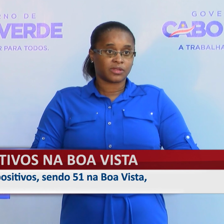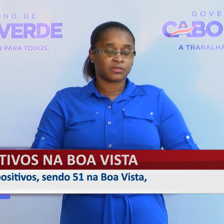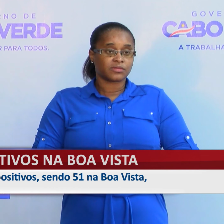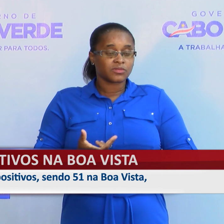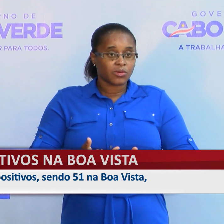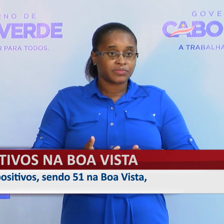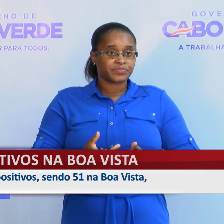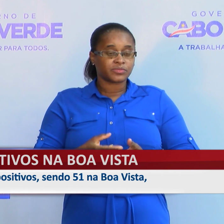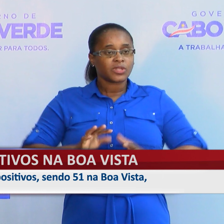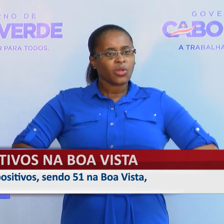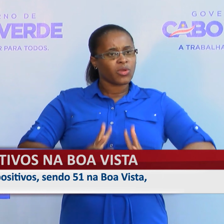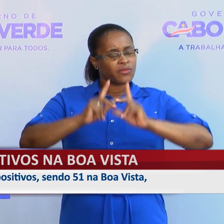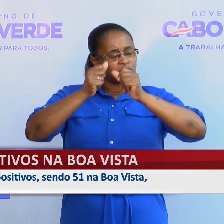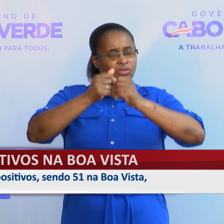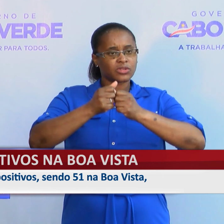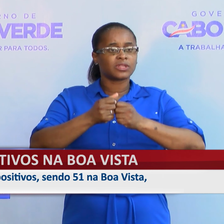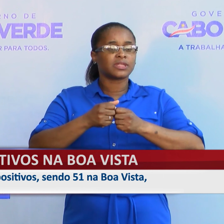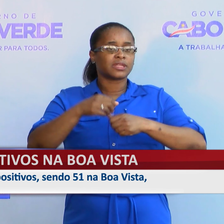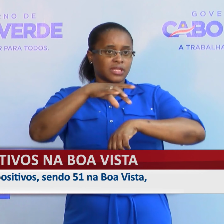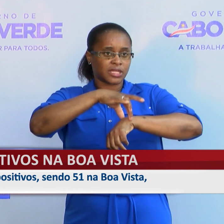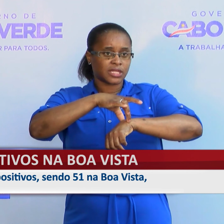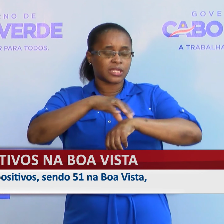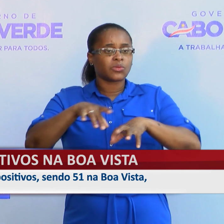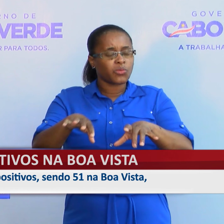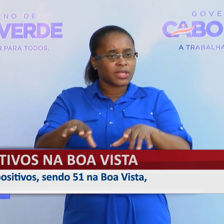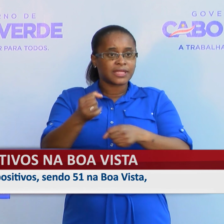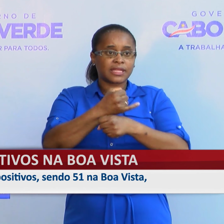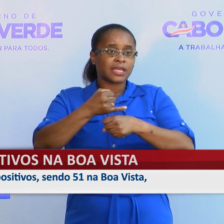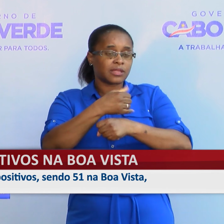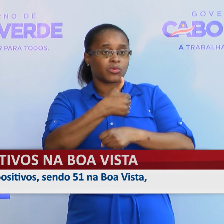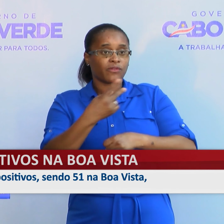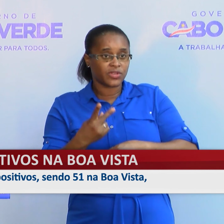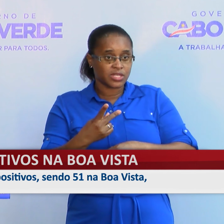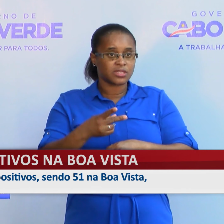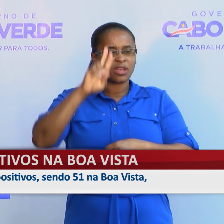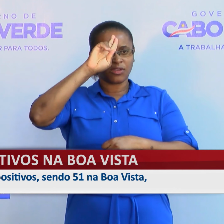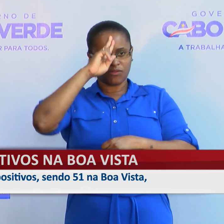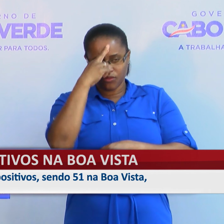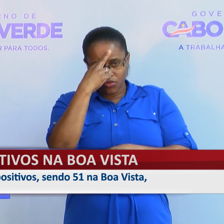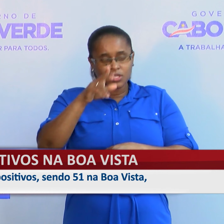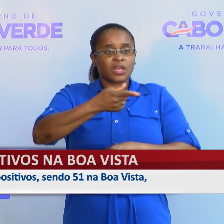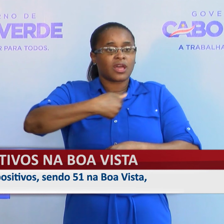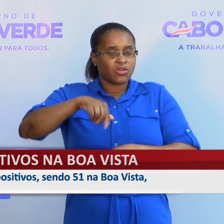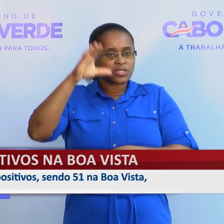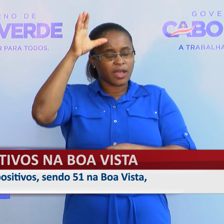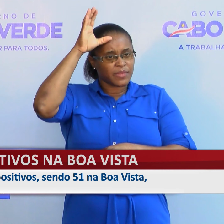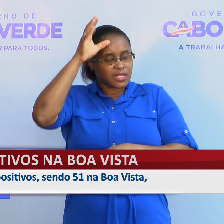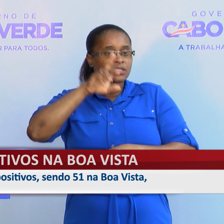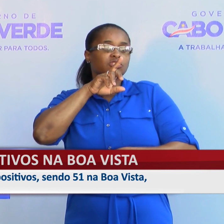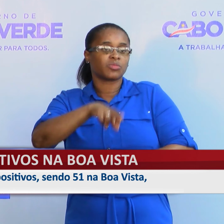epidemia na Boa Vista, reforçamos já a nossa capacidade de resposta na